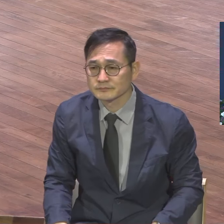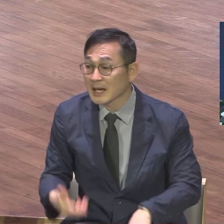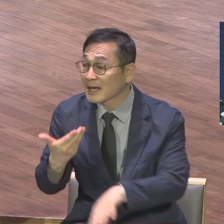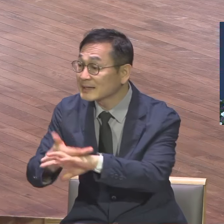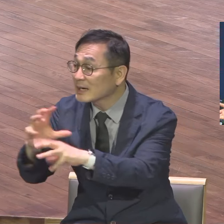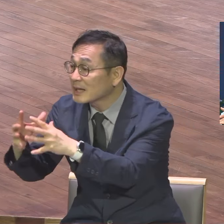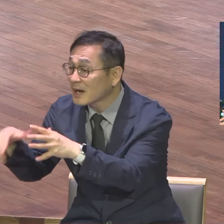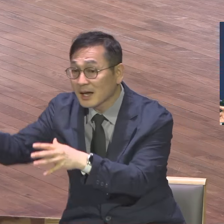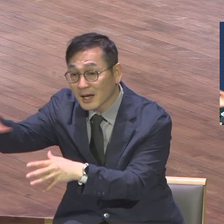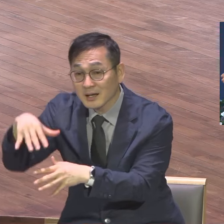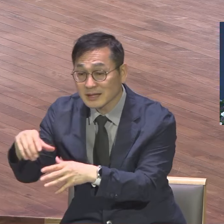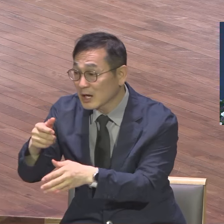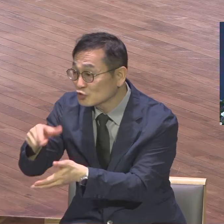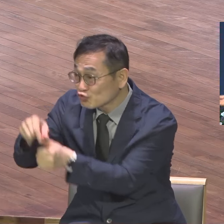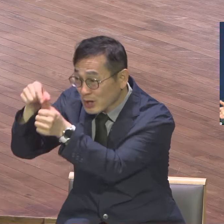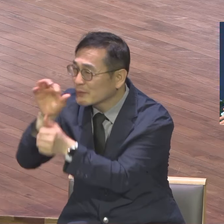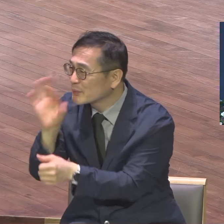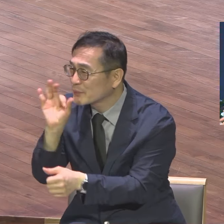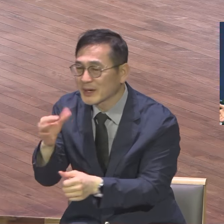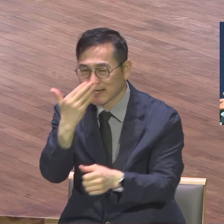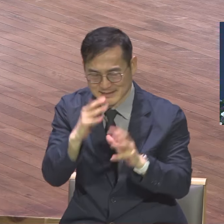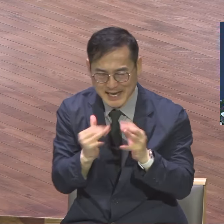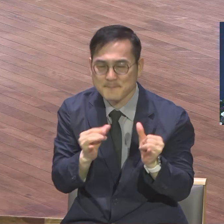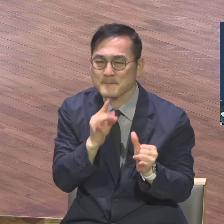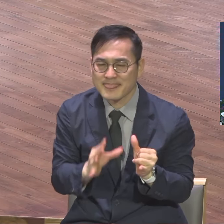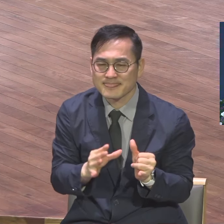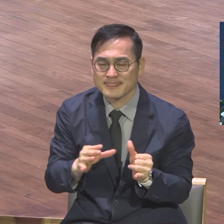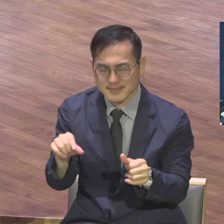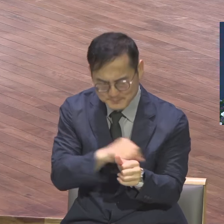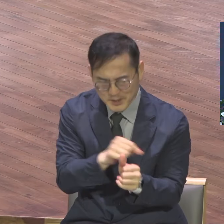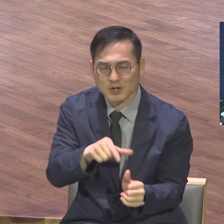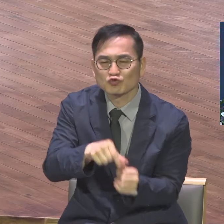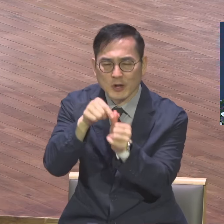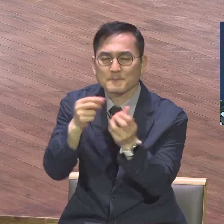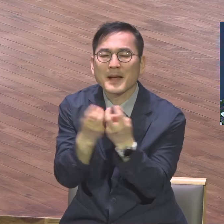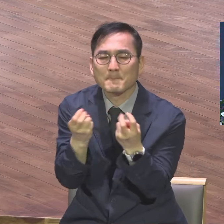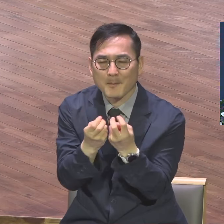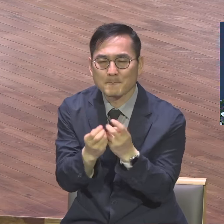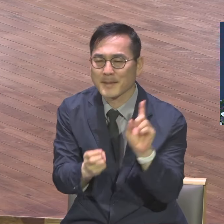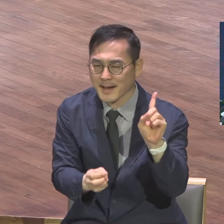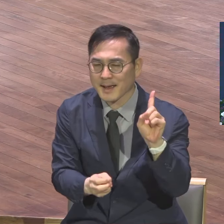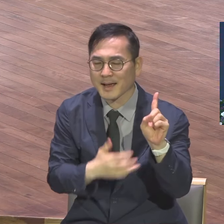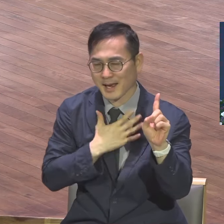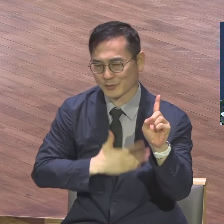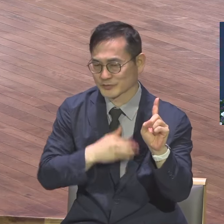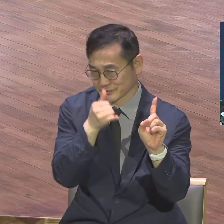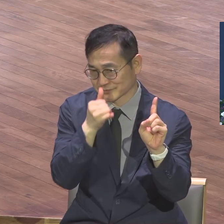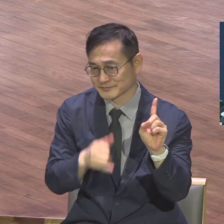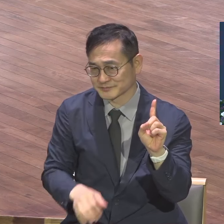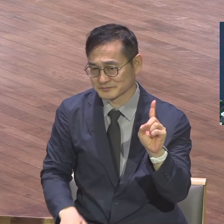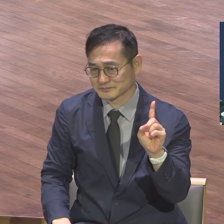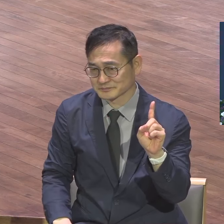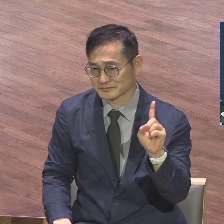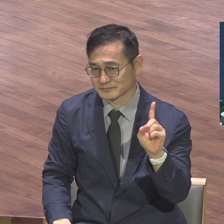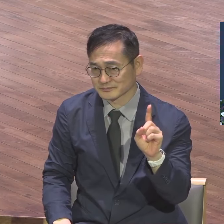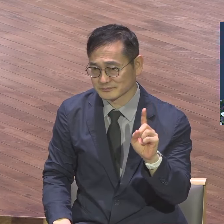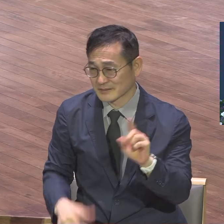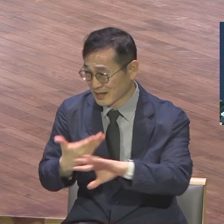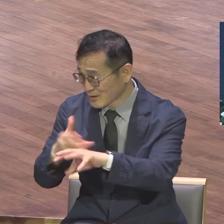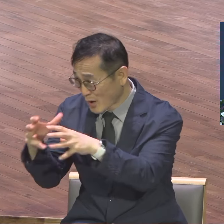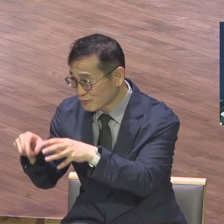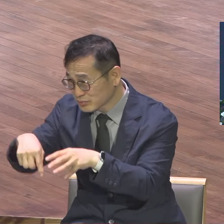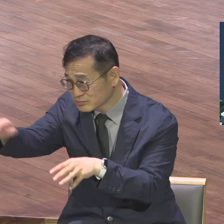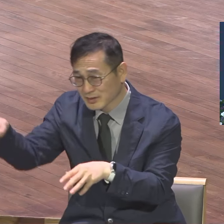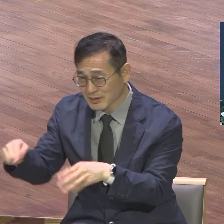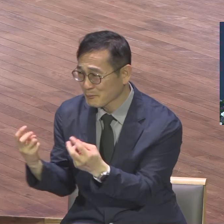없고 무조건 다 그거는 창세기 3장이라면 지옥으로 다 가고 이스라엘 백성만 선택받았기 때문에